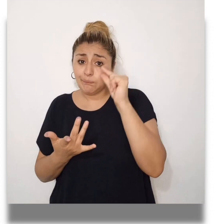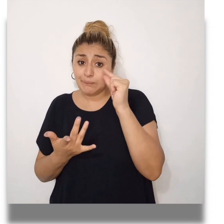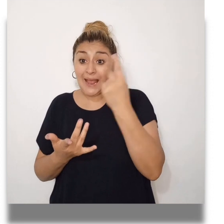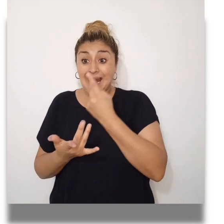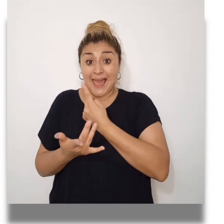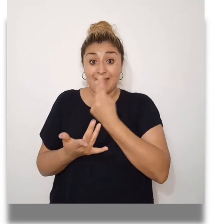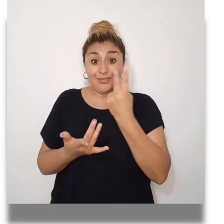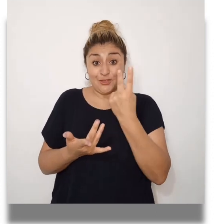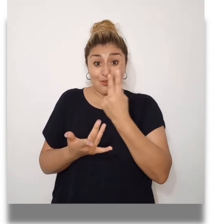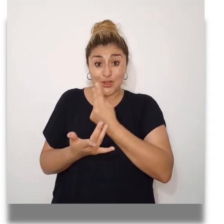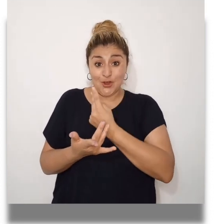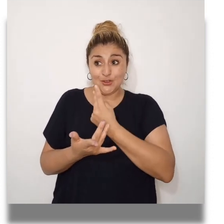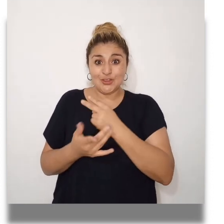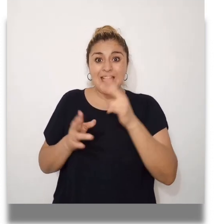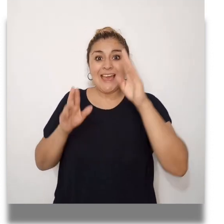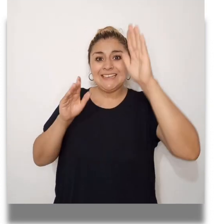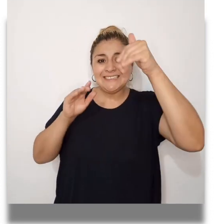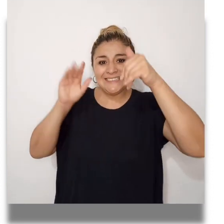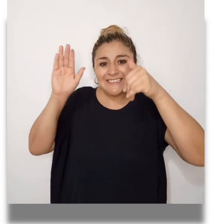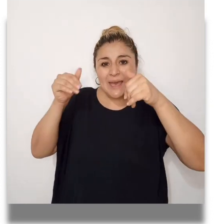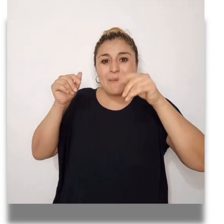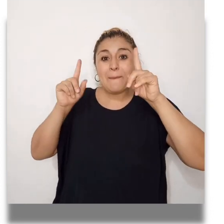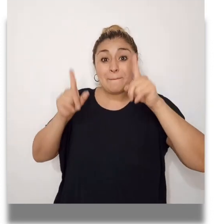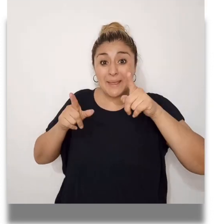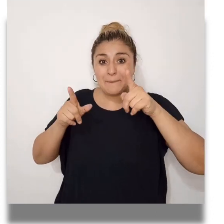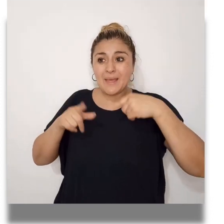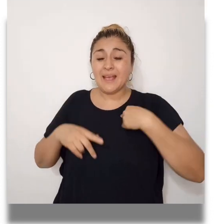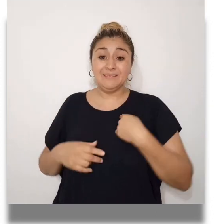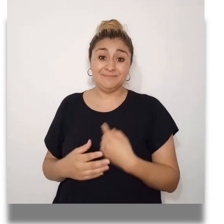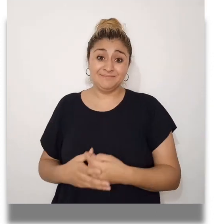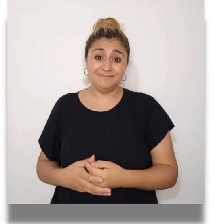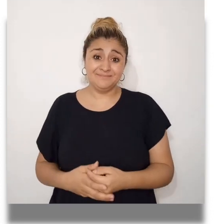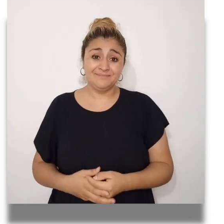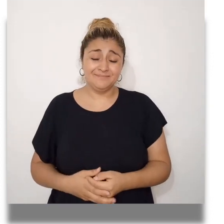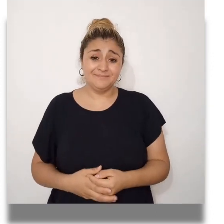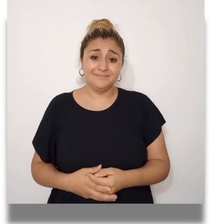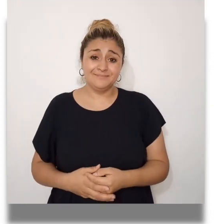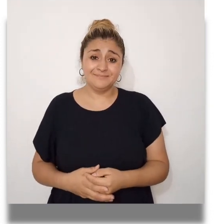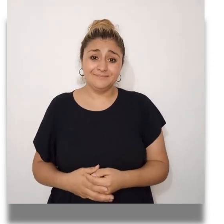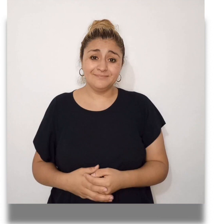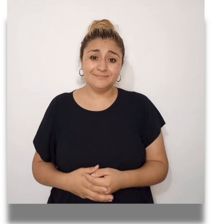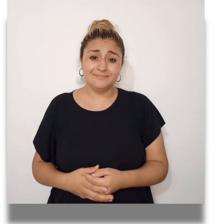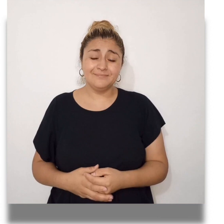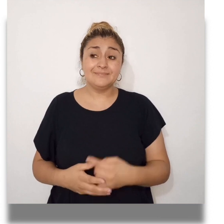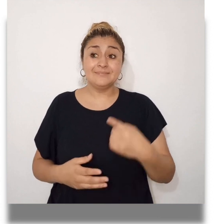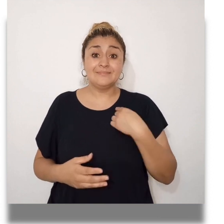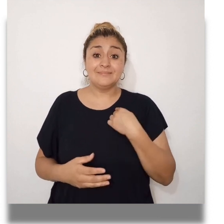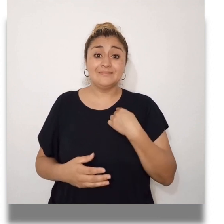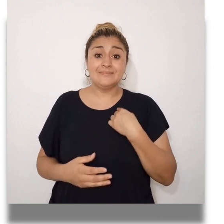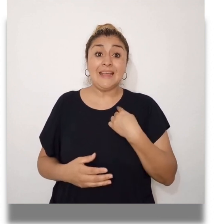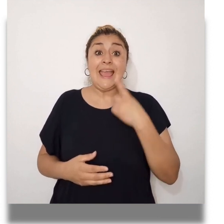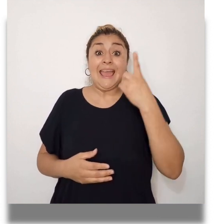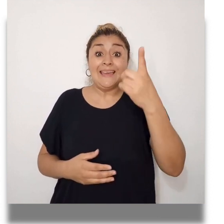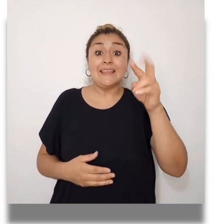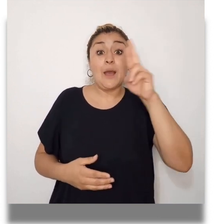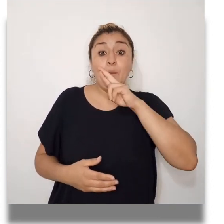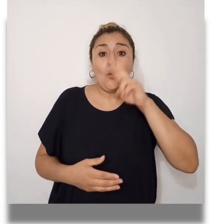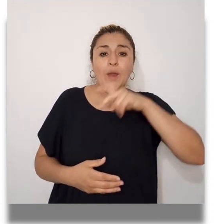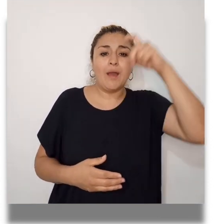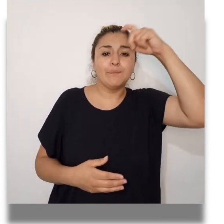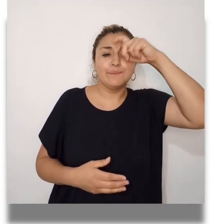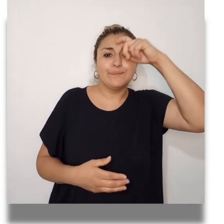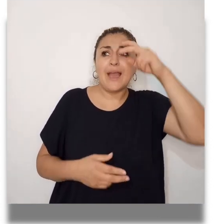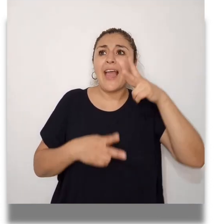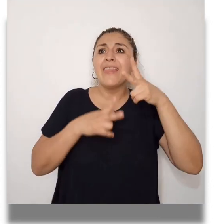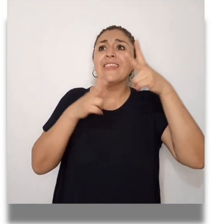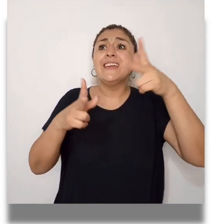mujer sabia levanta la voz y dice. Quittez la stupidité et vous vivrez. Dejen la estupidez y